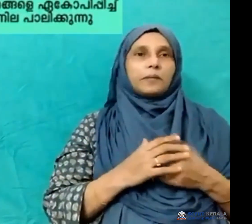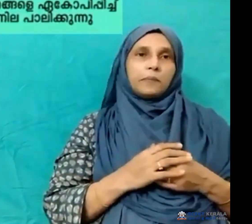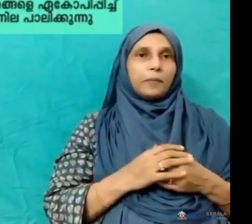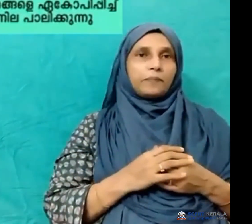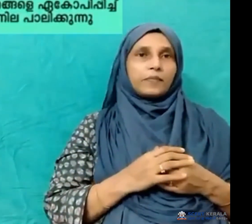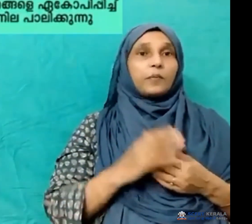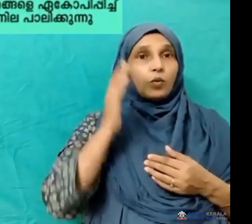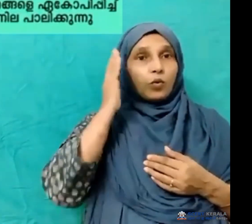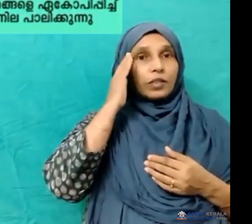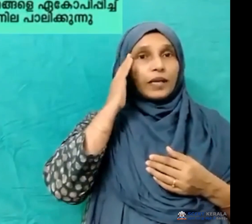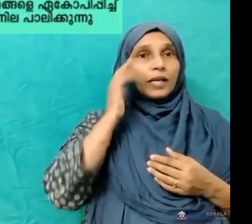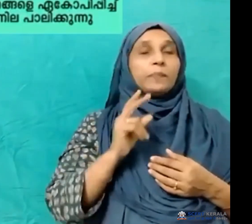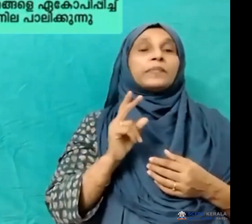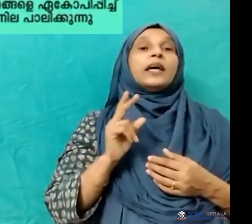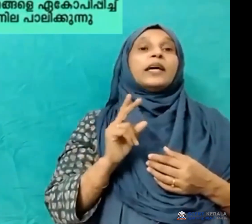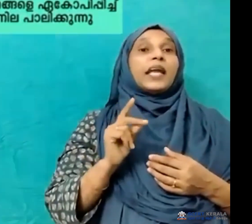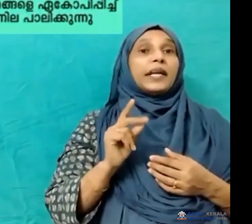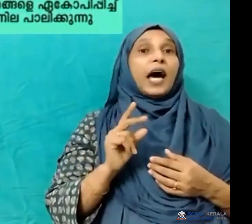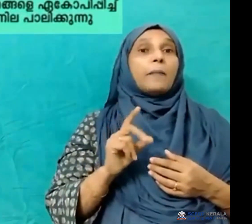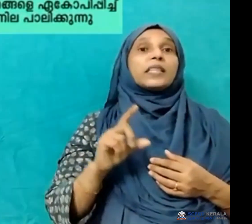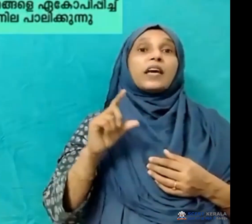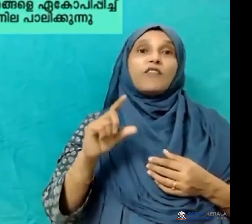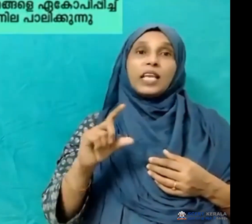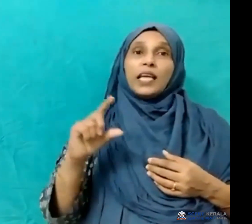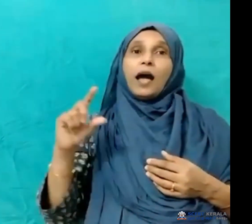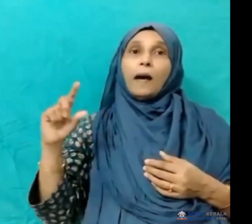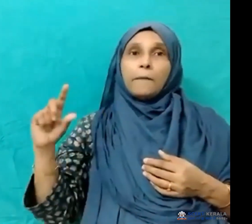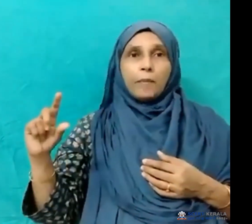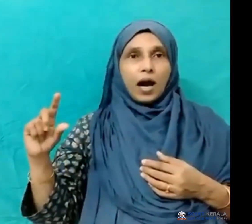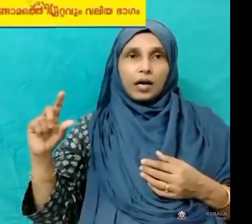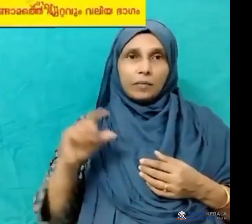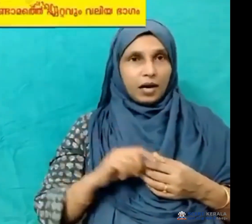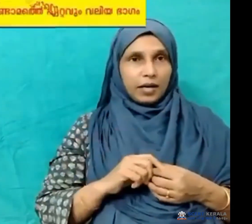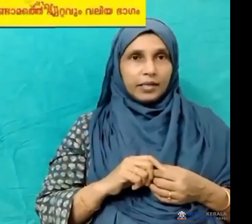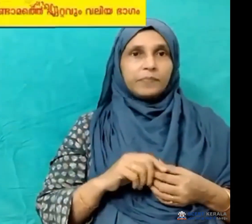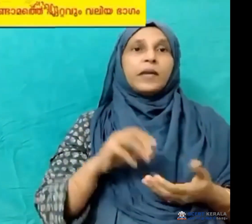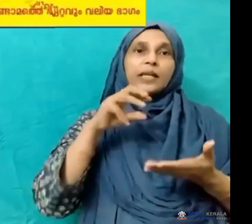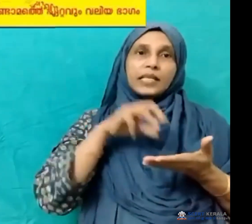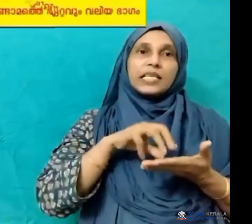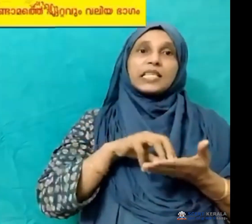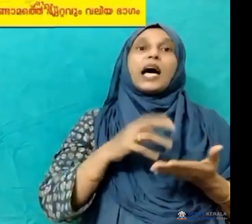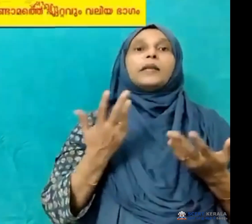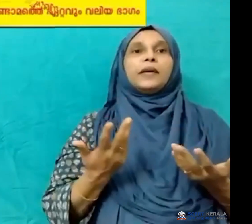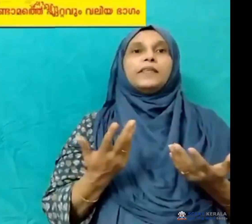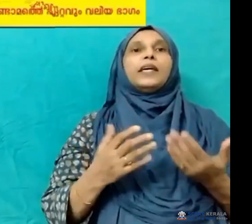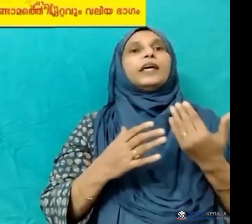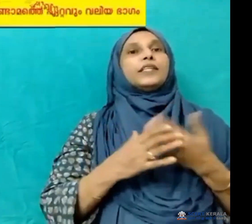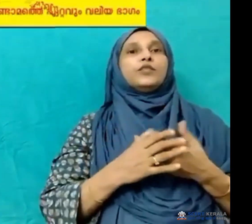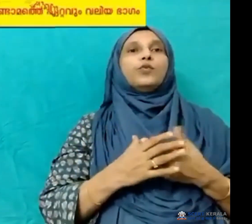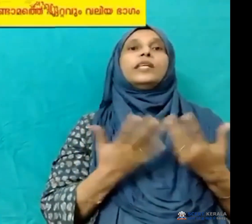ധർമ്മം. അപ്പൊ ഓർത്ത് വെക്കണം, രണ്ടാമത്തെ വലിയ ഭാഗം ആണ് അതിന്റെ സ്ഥാനം എവിടെ, എന്റെ ജോലി